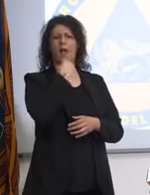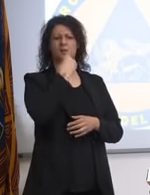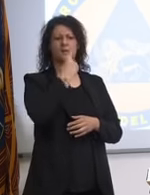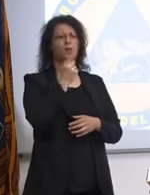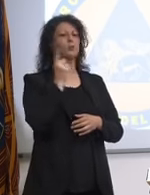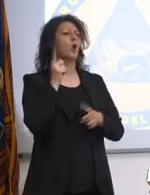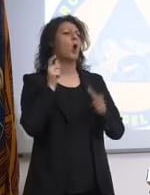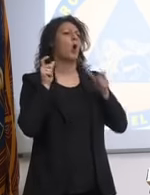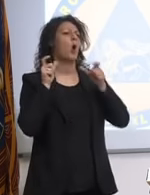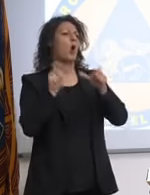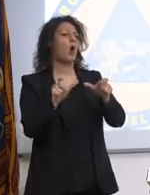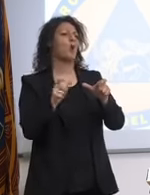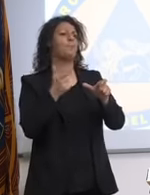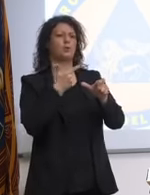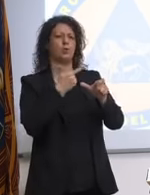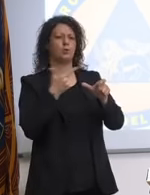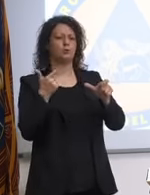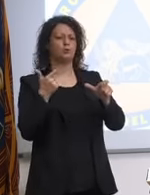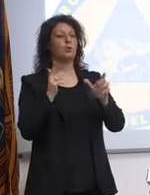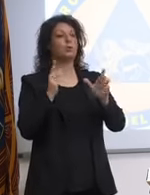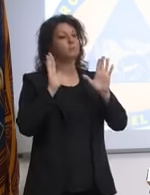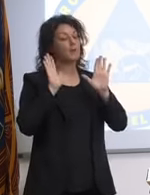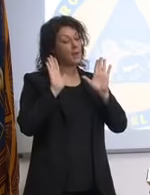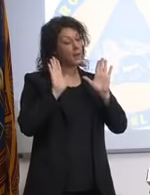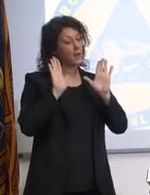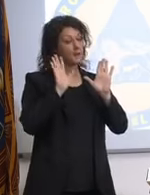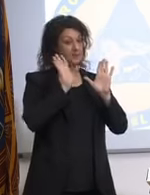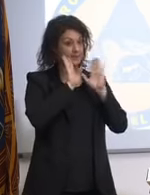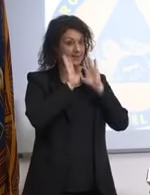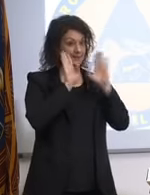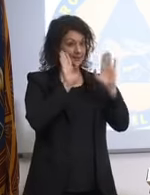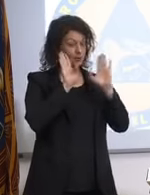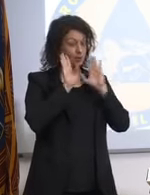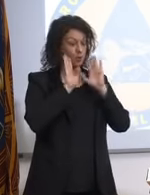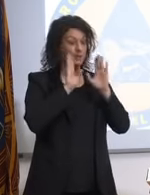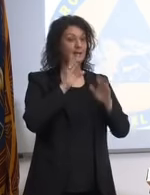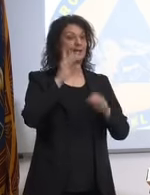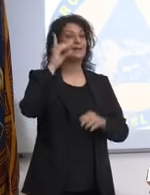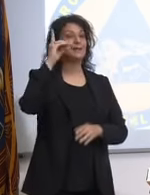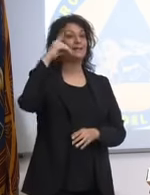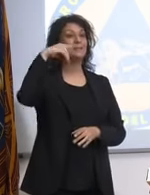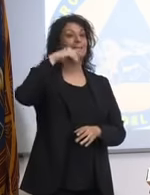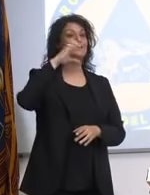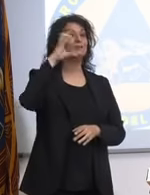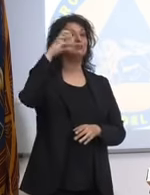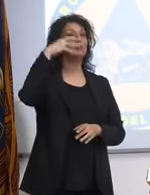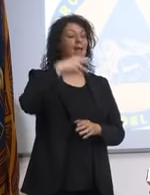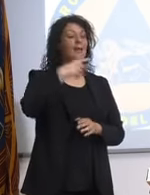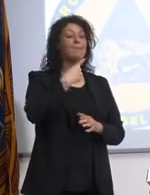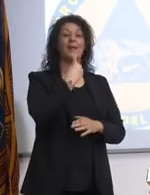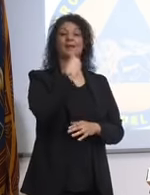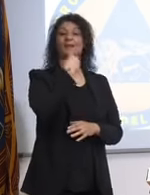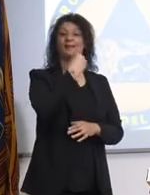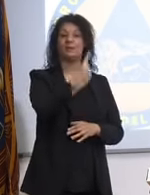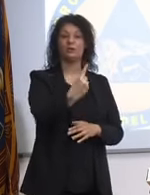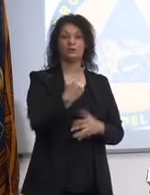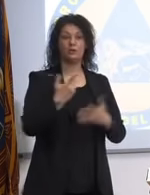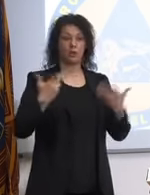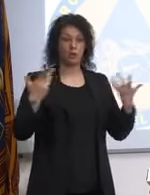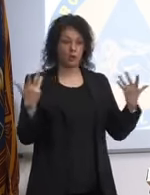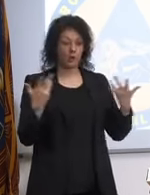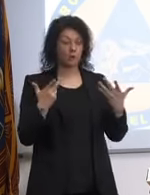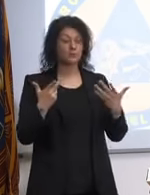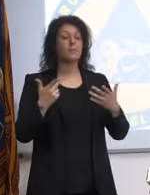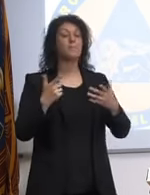mascherina, non è vero, il DPCM prevede, grazie,